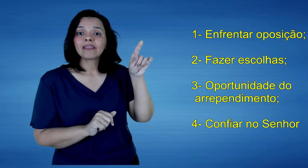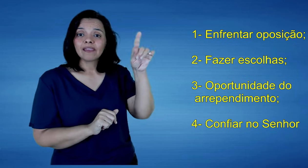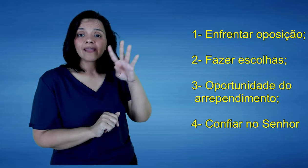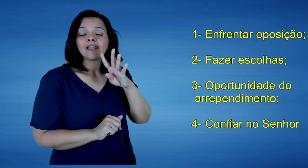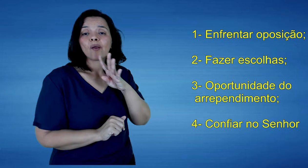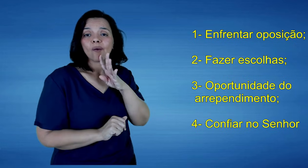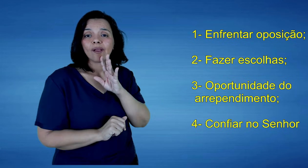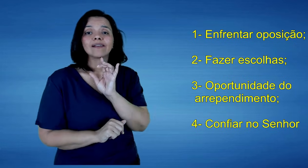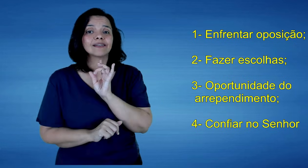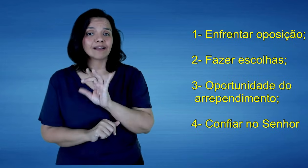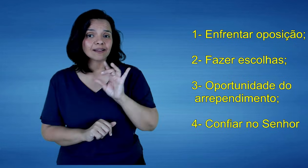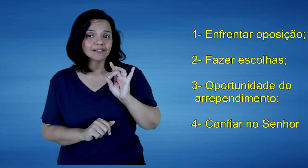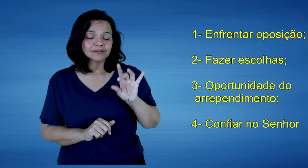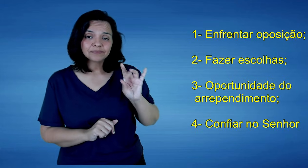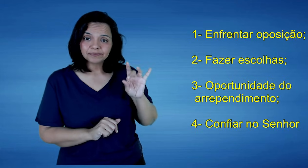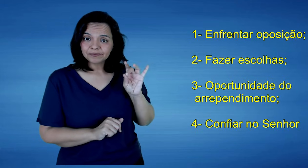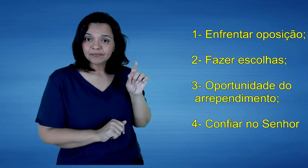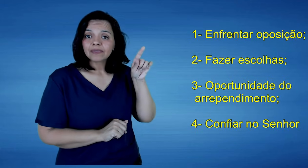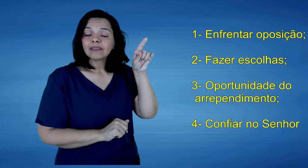ele descreve como um plano de felicidade.